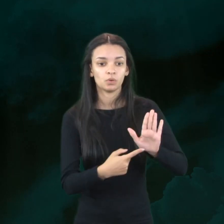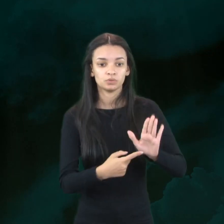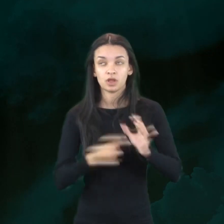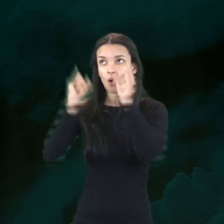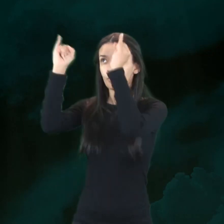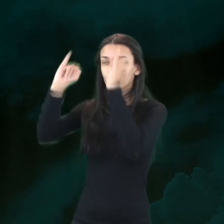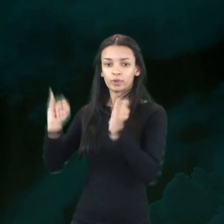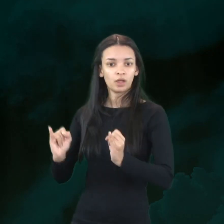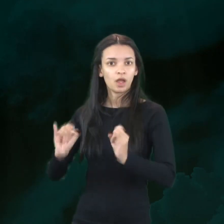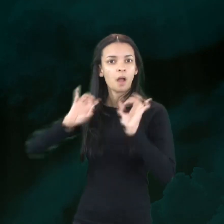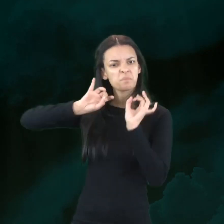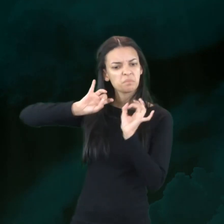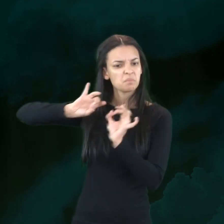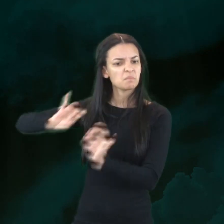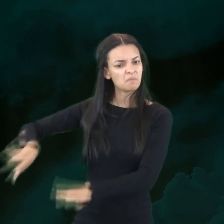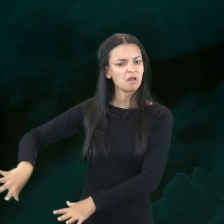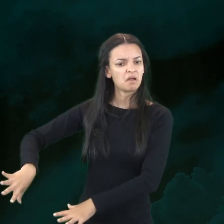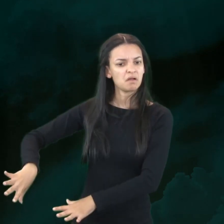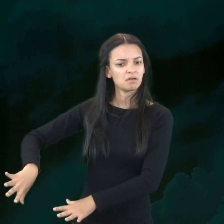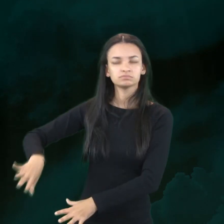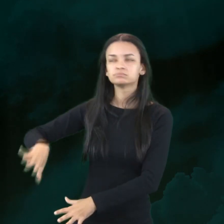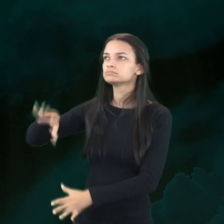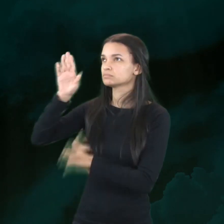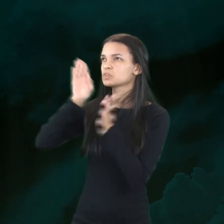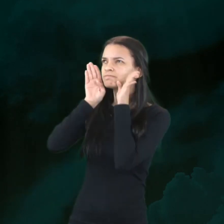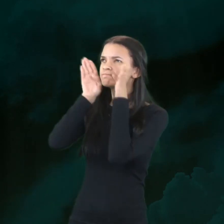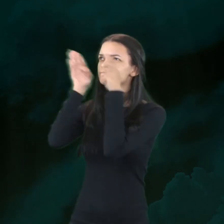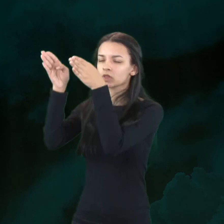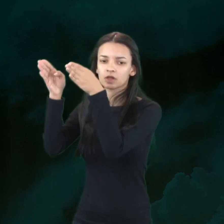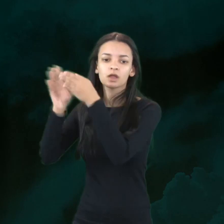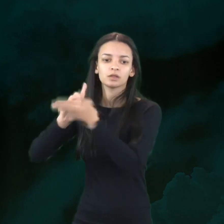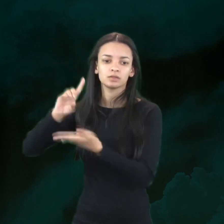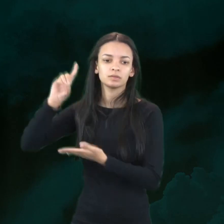a Deus. É capítulo 1, versículo de 6